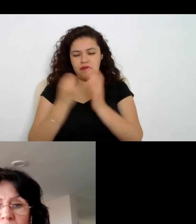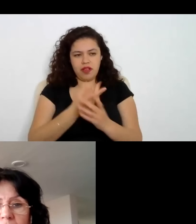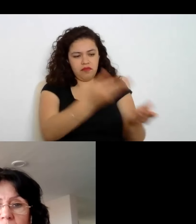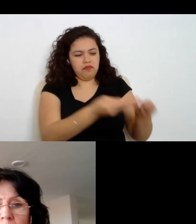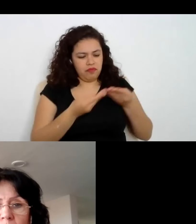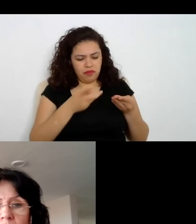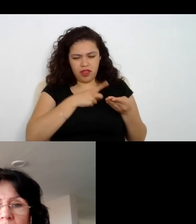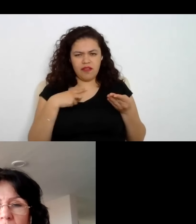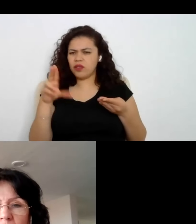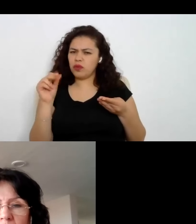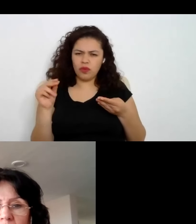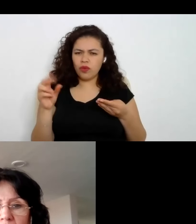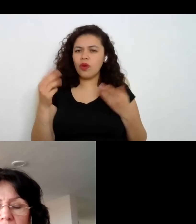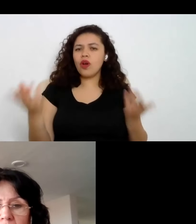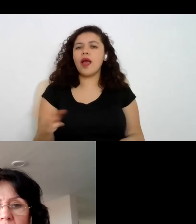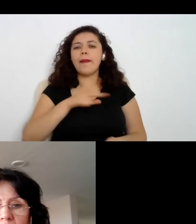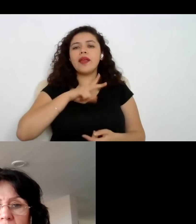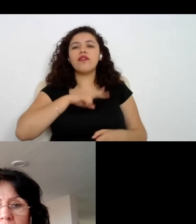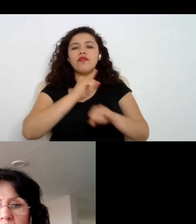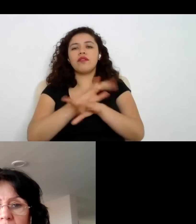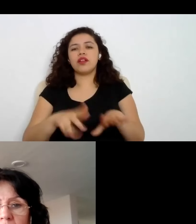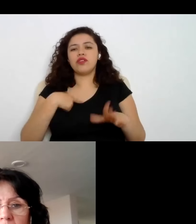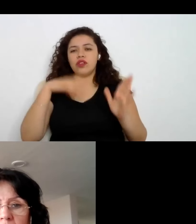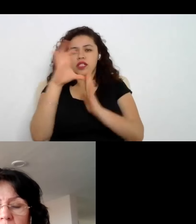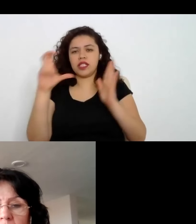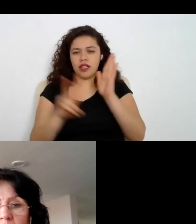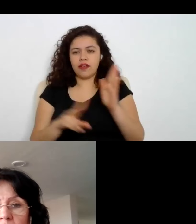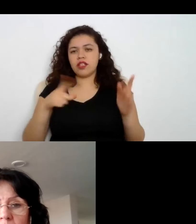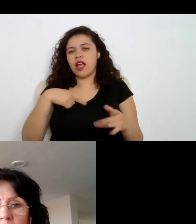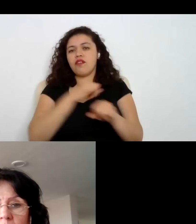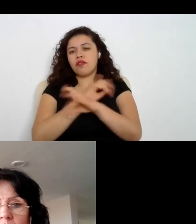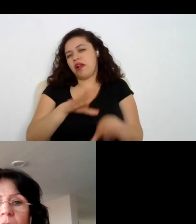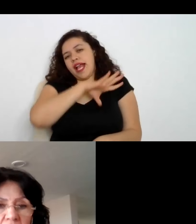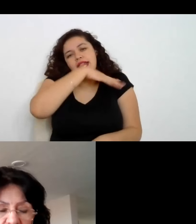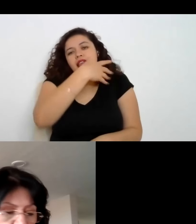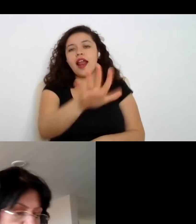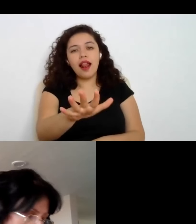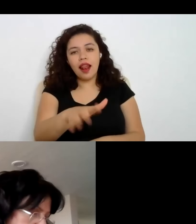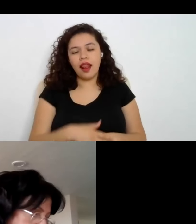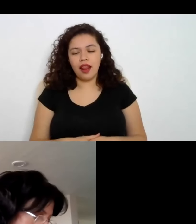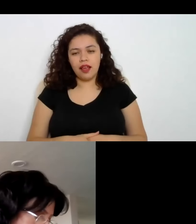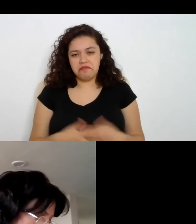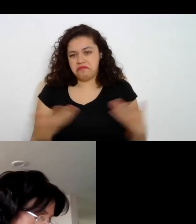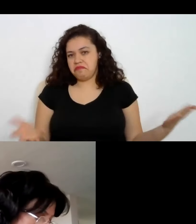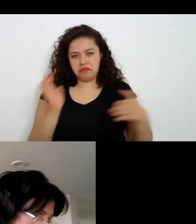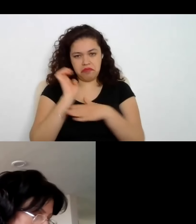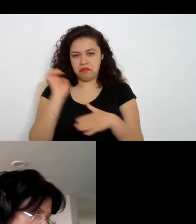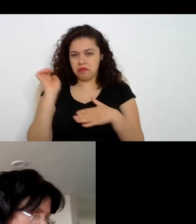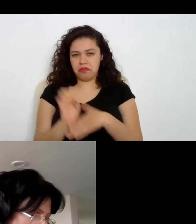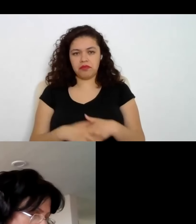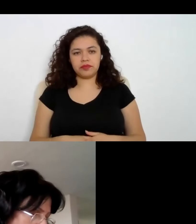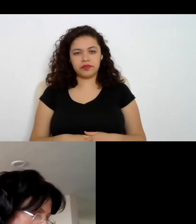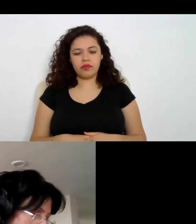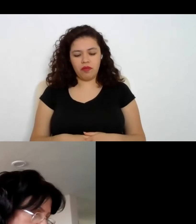información que yo pongo en mi currículum son como datos generales. Ajá, entonces, ahí